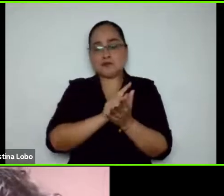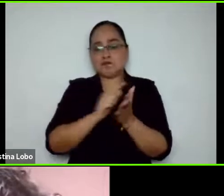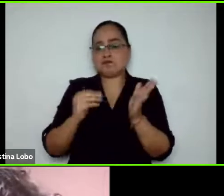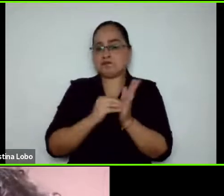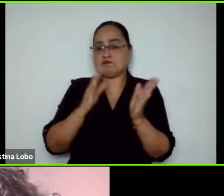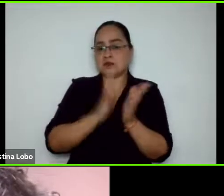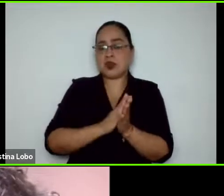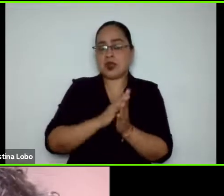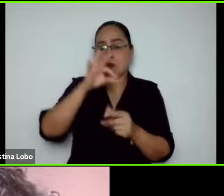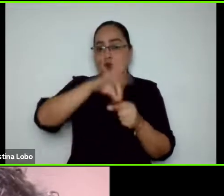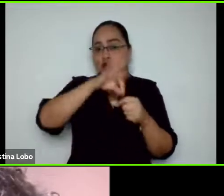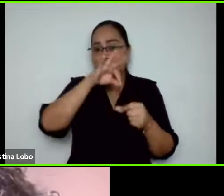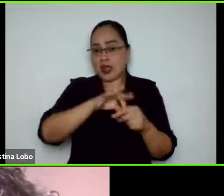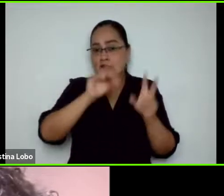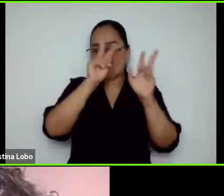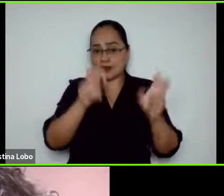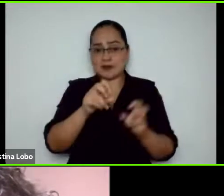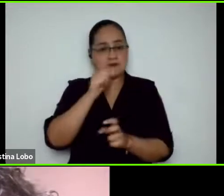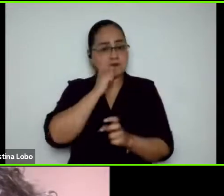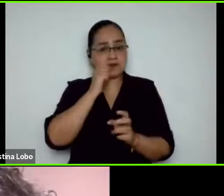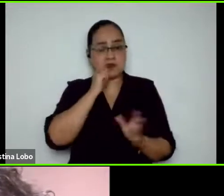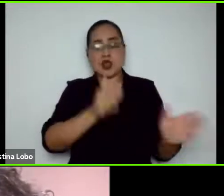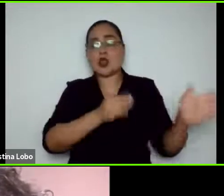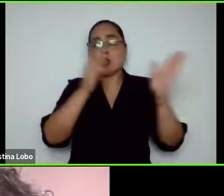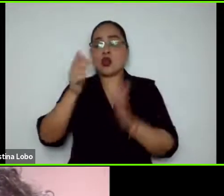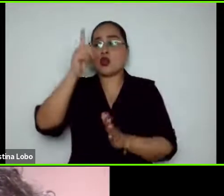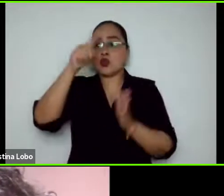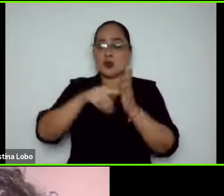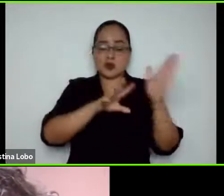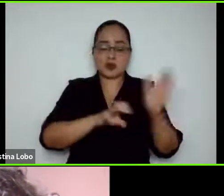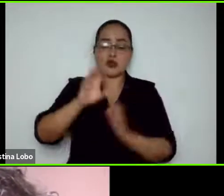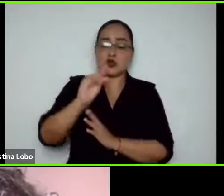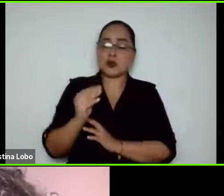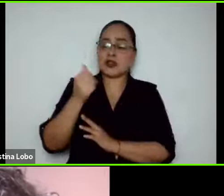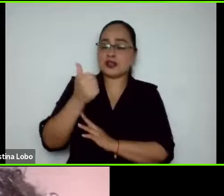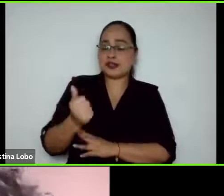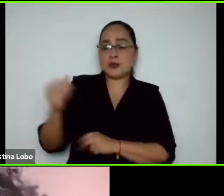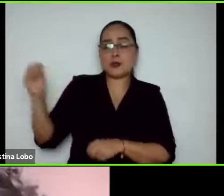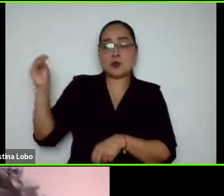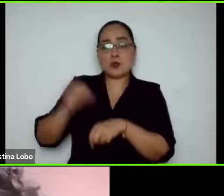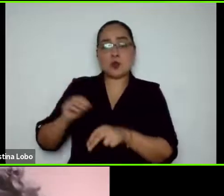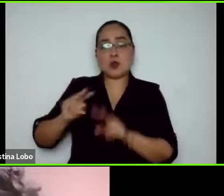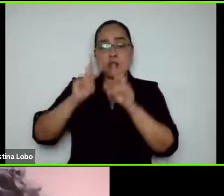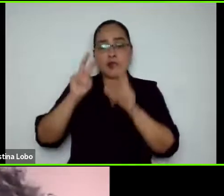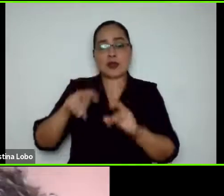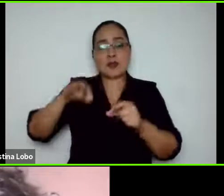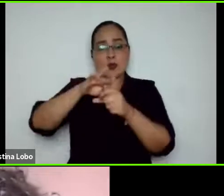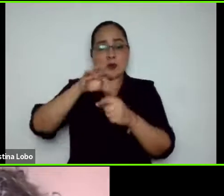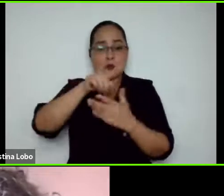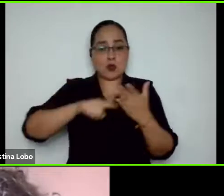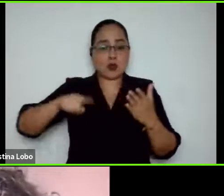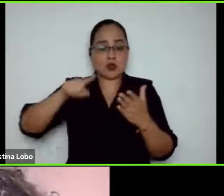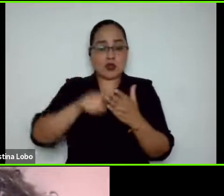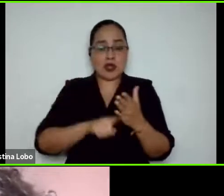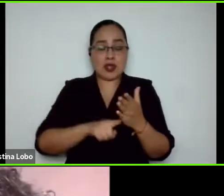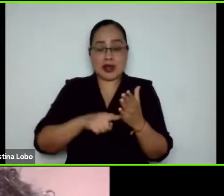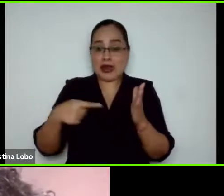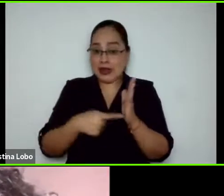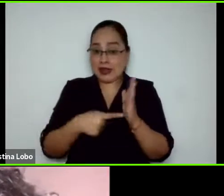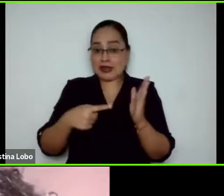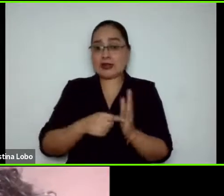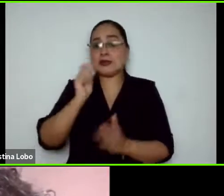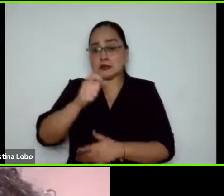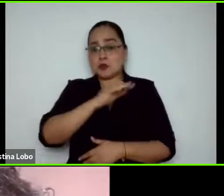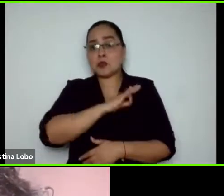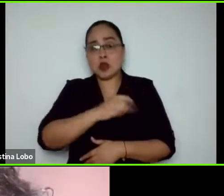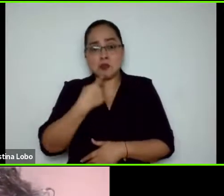año después, en la que la materia electoral se incluye como las normas generales en materia electoral como posibilidad de ser impugnadas en la